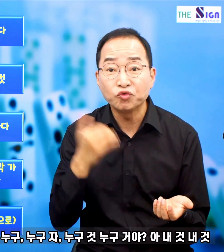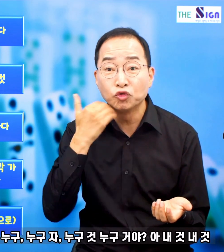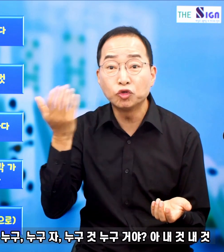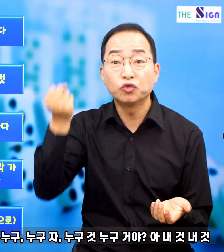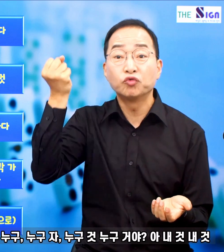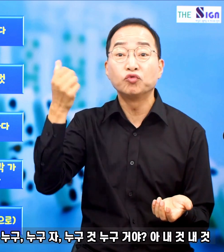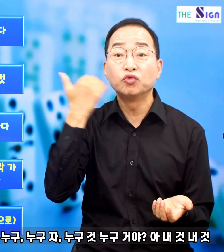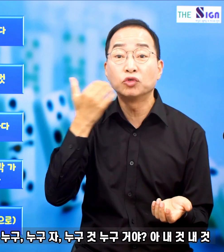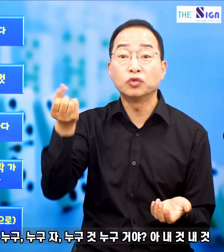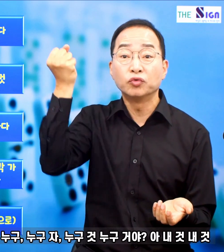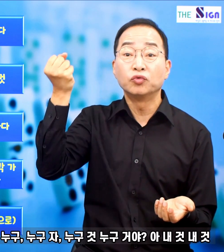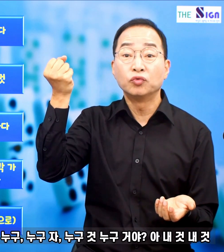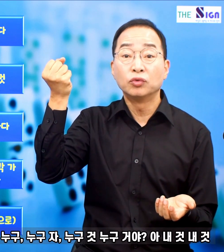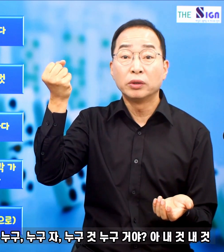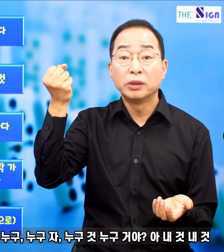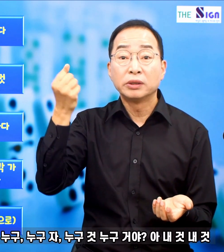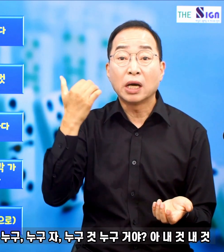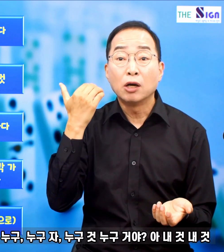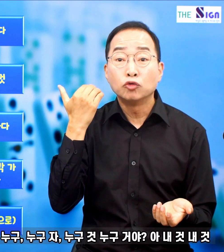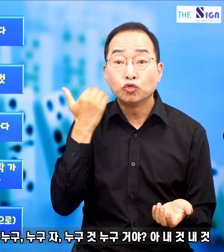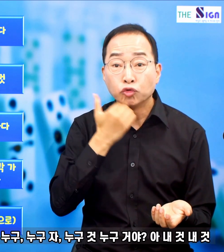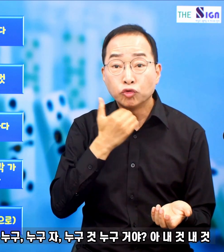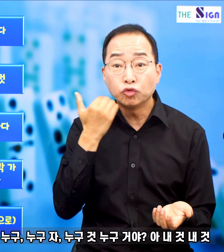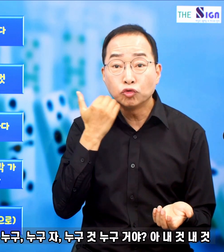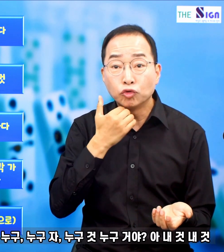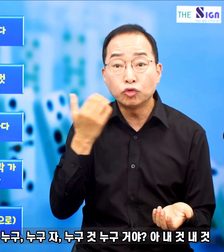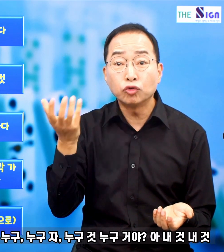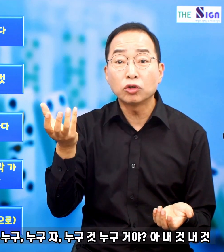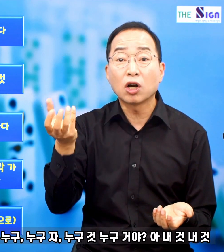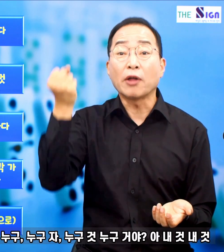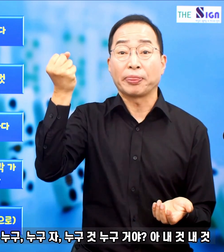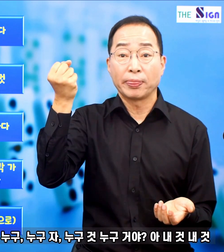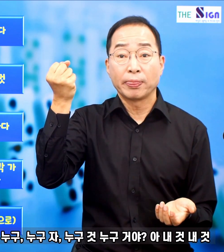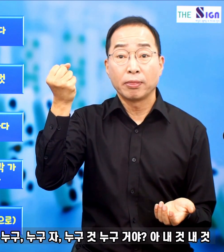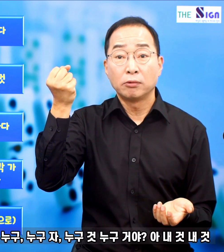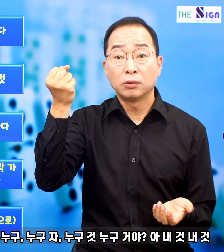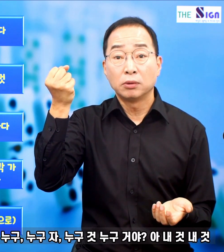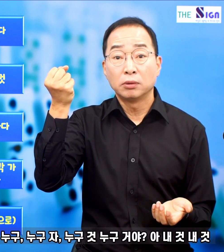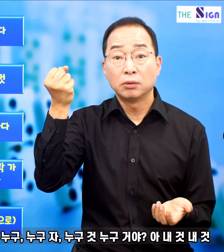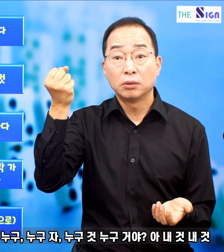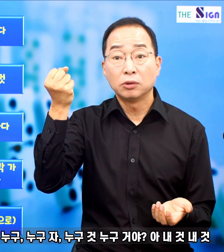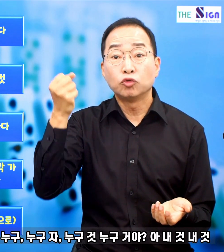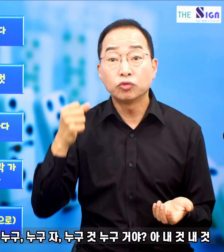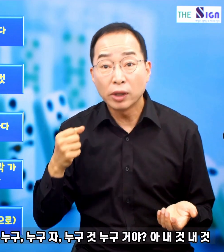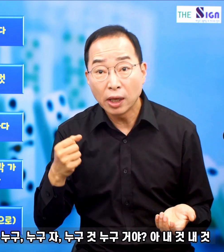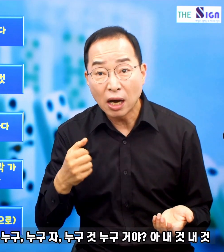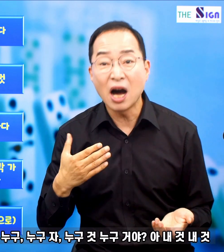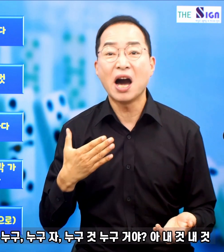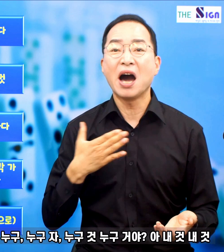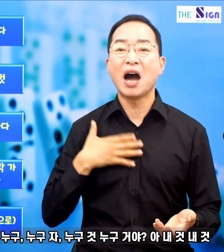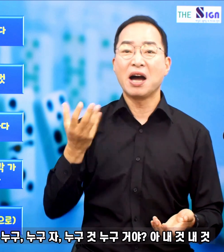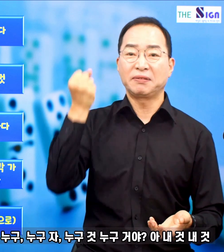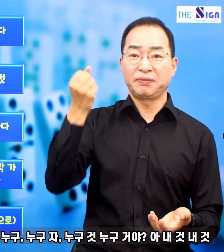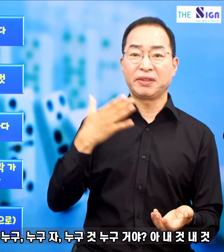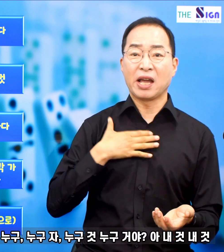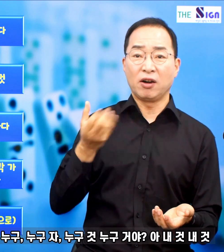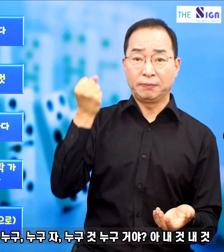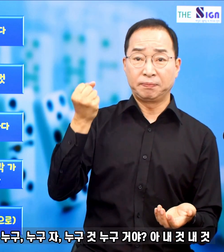누구. 자, 누구 것. 누구 거야? 아, 내 것.